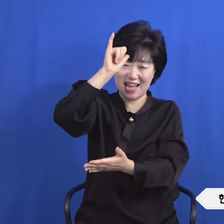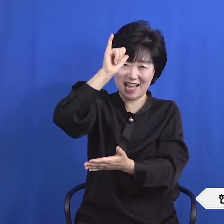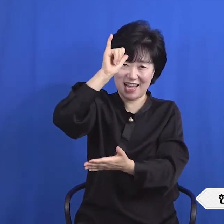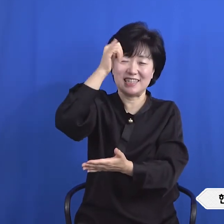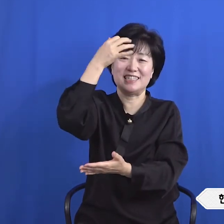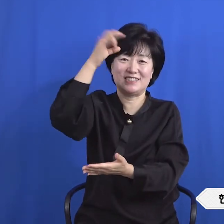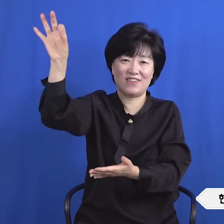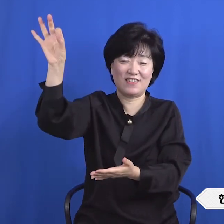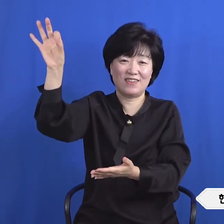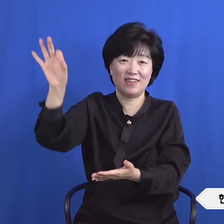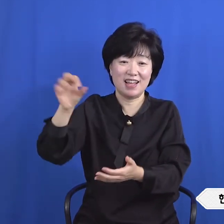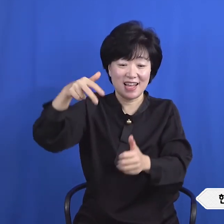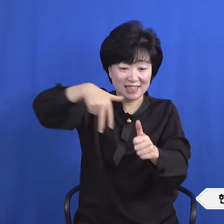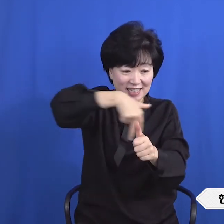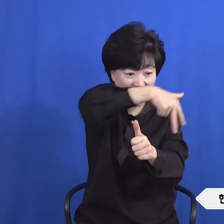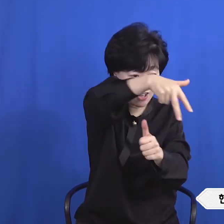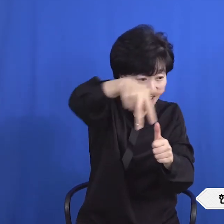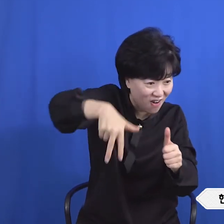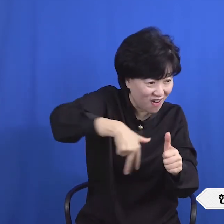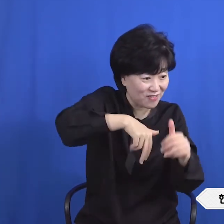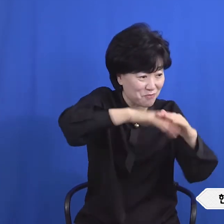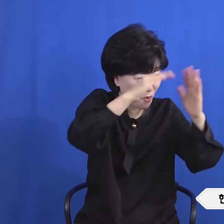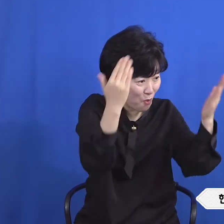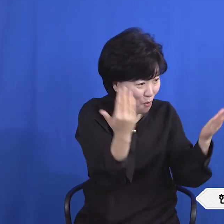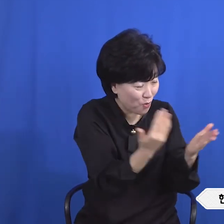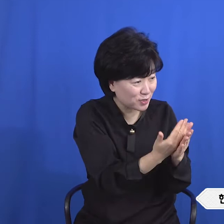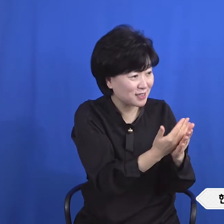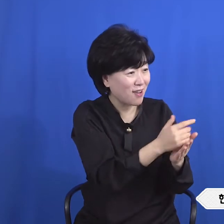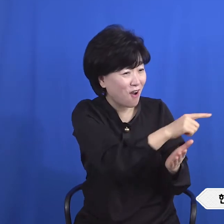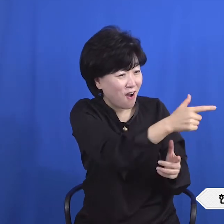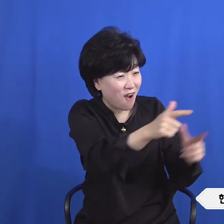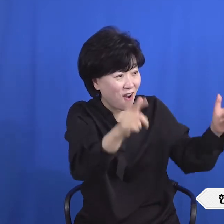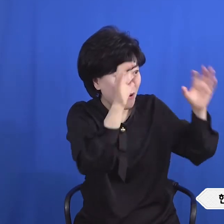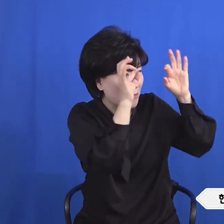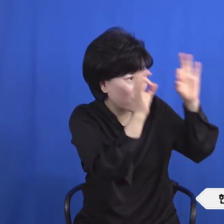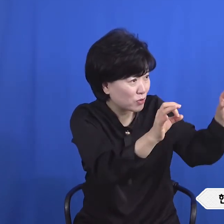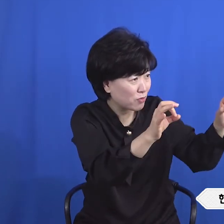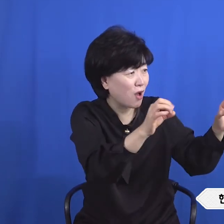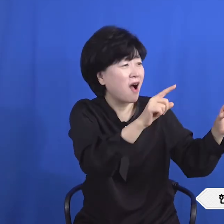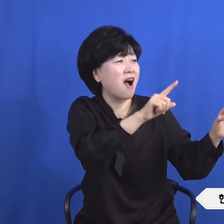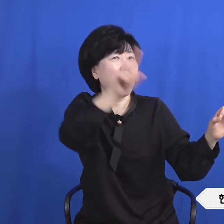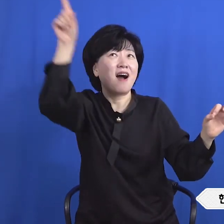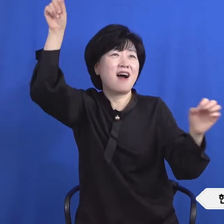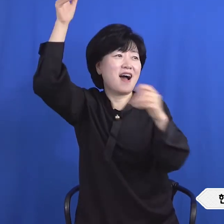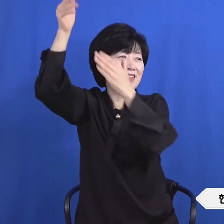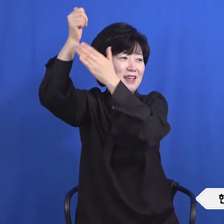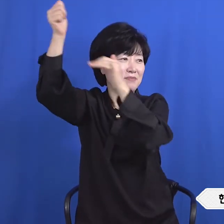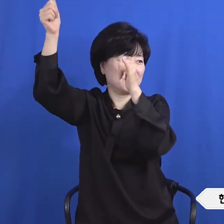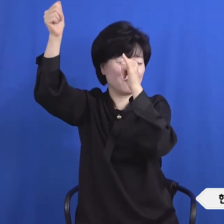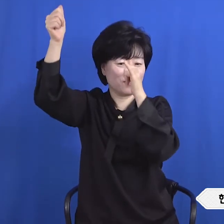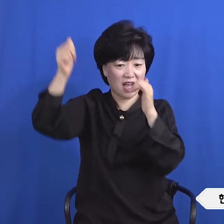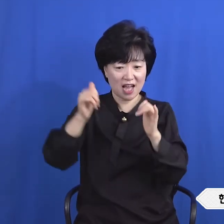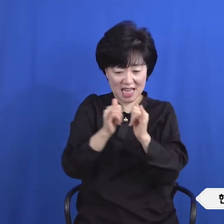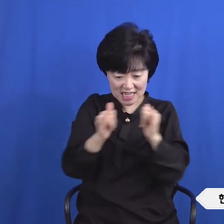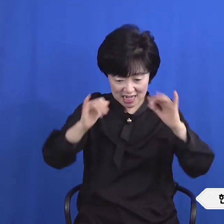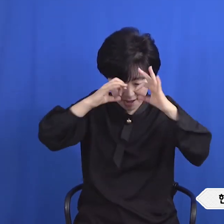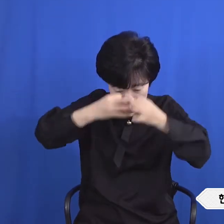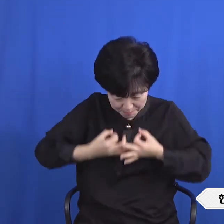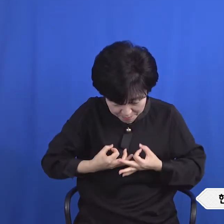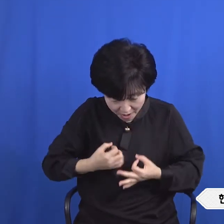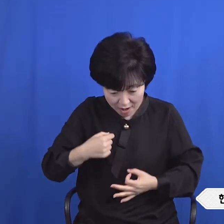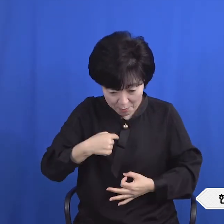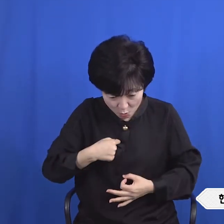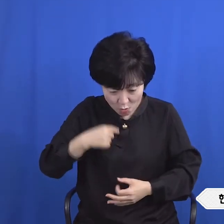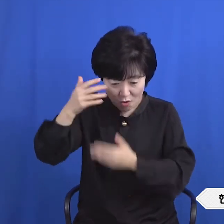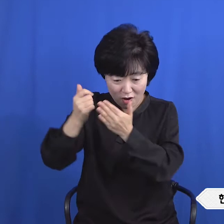자연 만물을 통해서도 하나님의 존재를 느낄 수 있고, 또 인간이라는 이 오묘한 존재를 통해서도